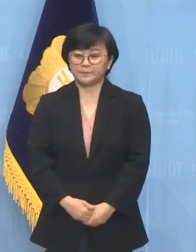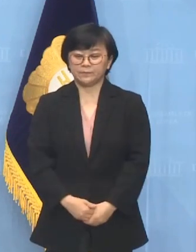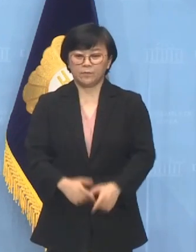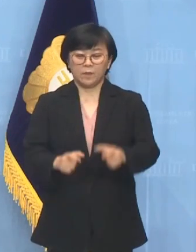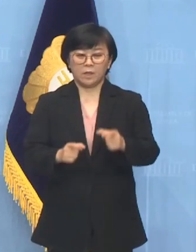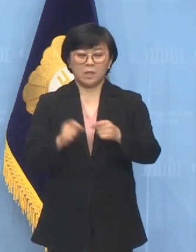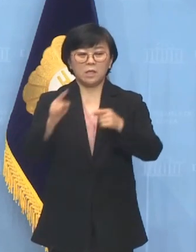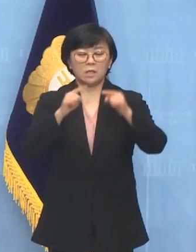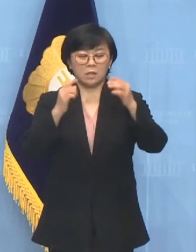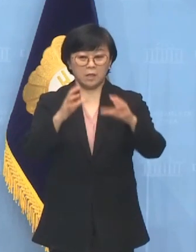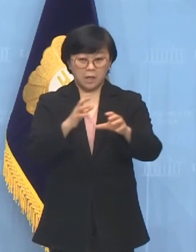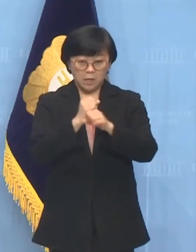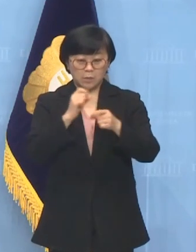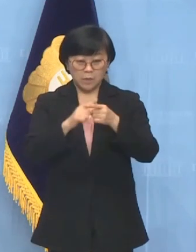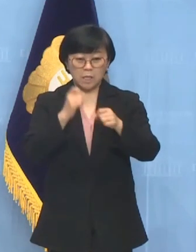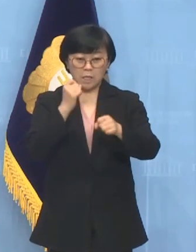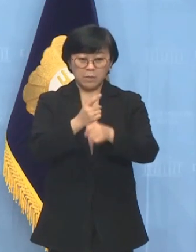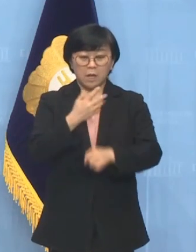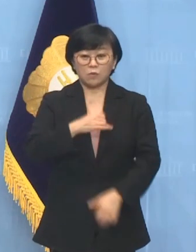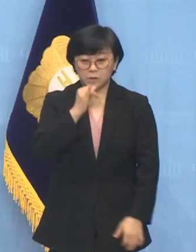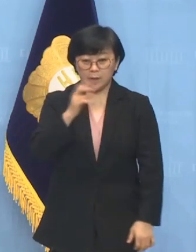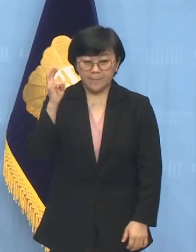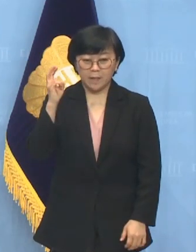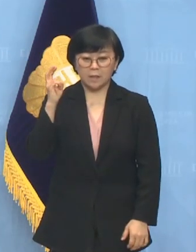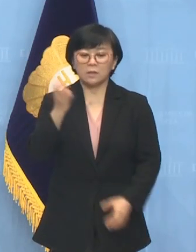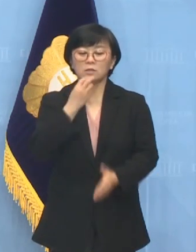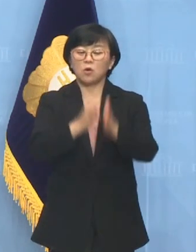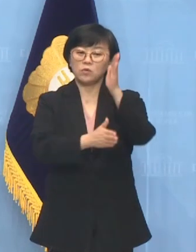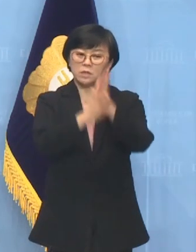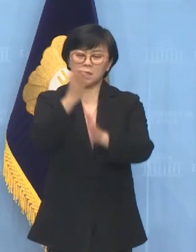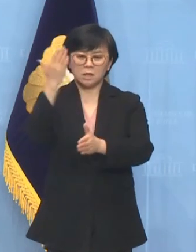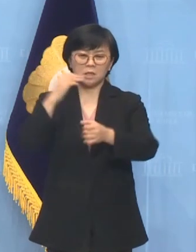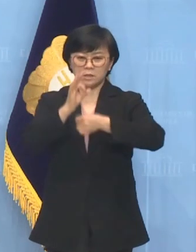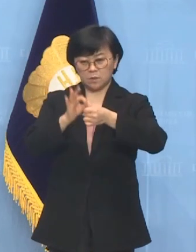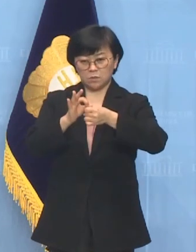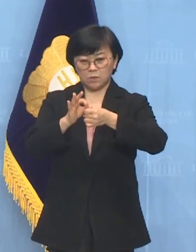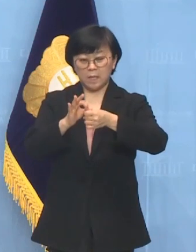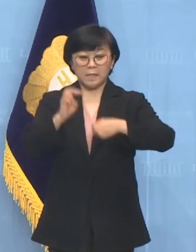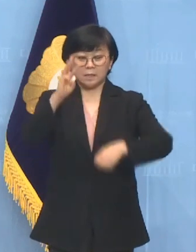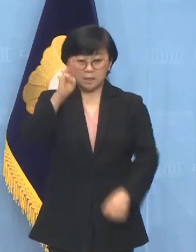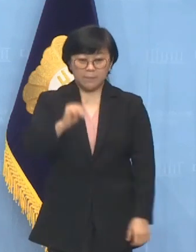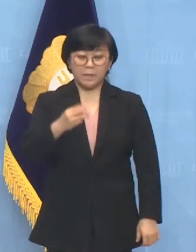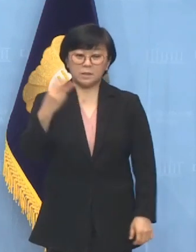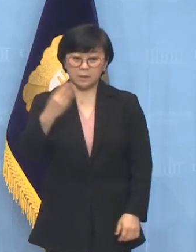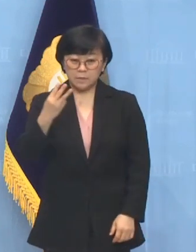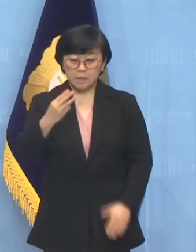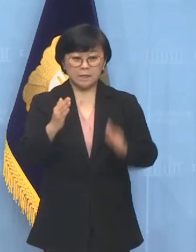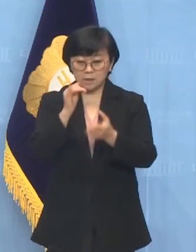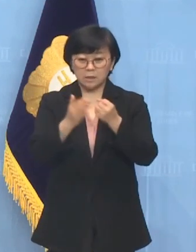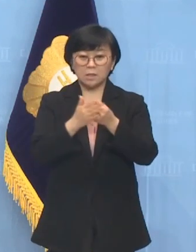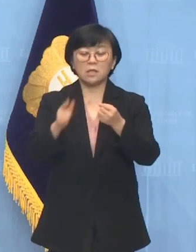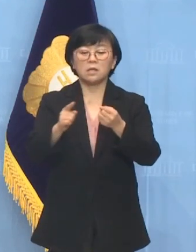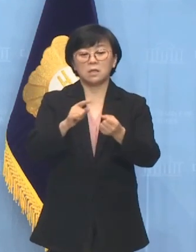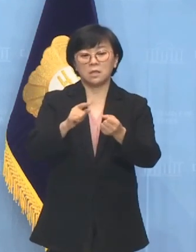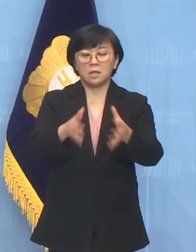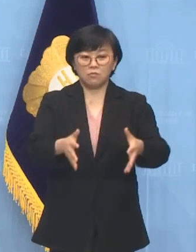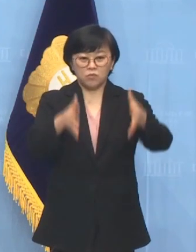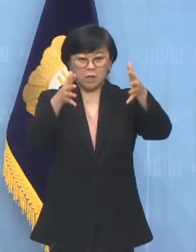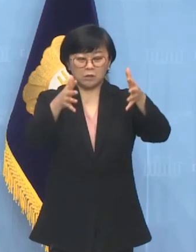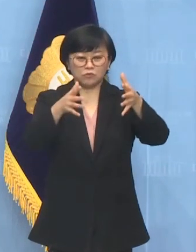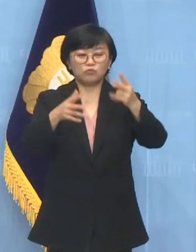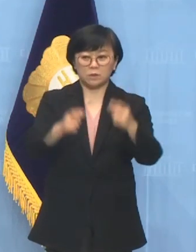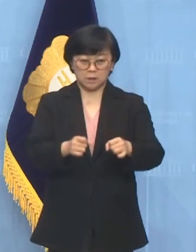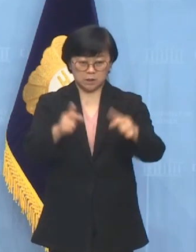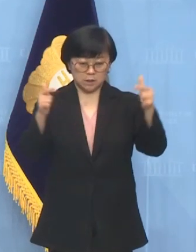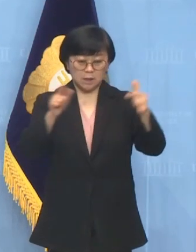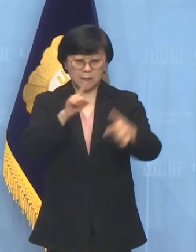장기 전세주택 시프트의 개념에 대해서는 이미 잘 알고 계실 겁니다. 이미 서울시에서 지난 10년 동안 3만 3천 가구를 공급을 했습니다. 이 물량을 두 배로